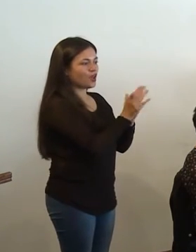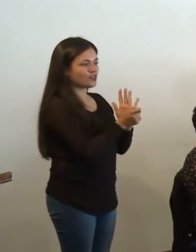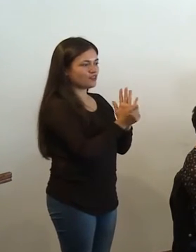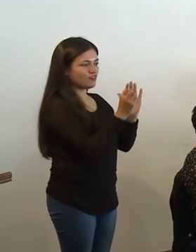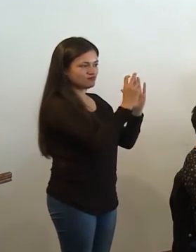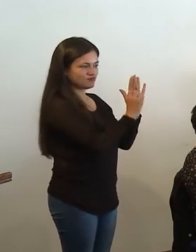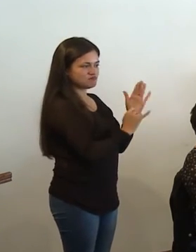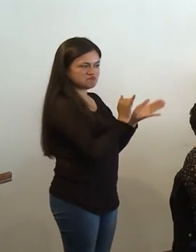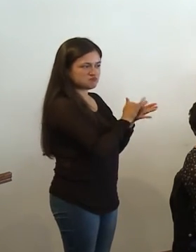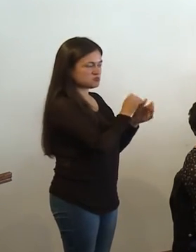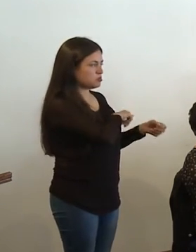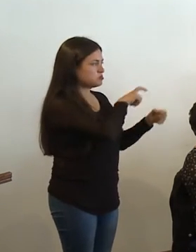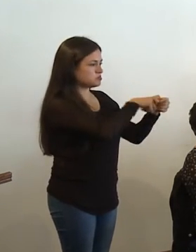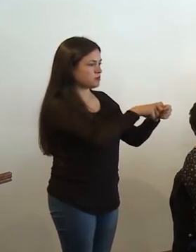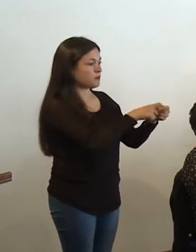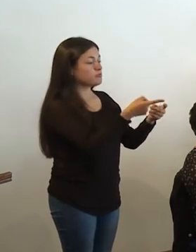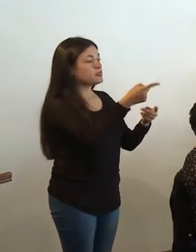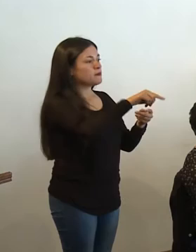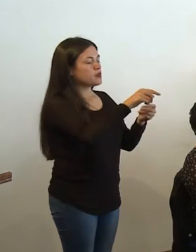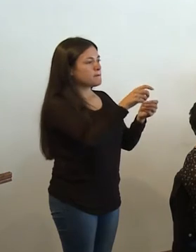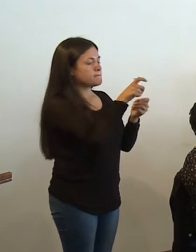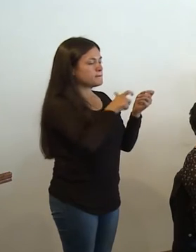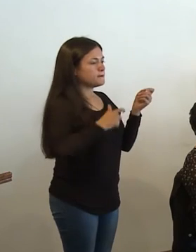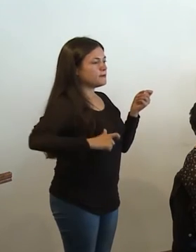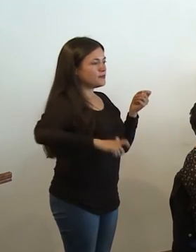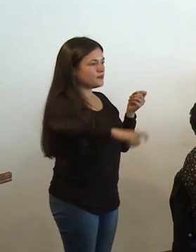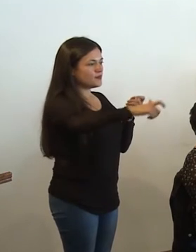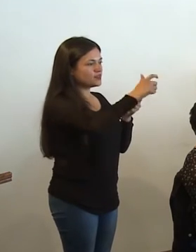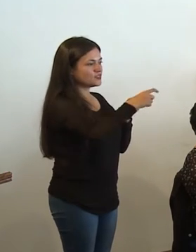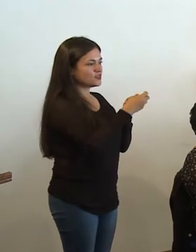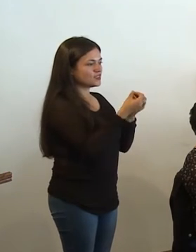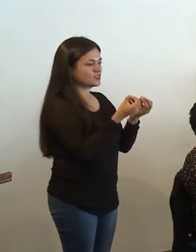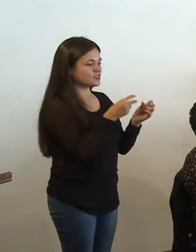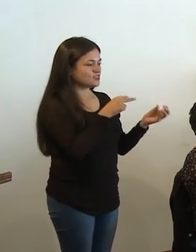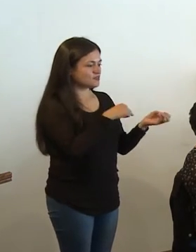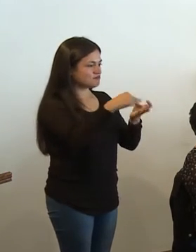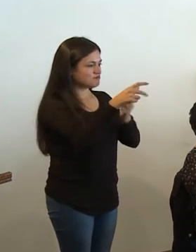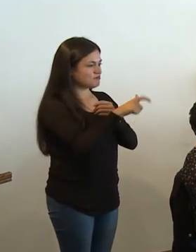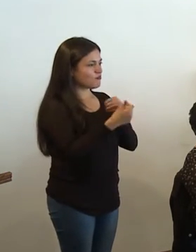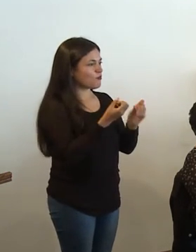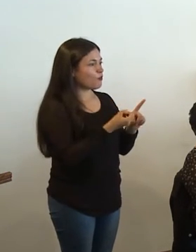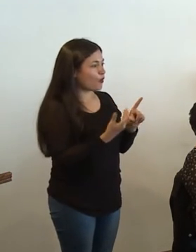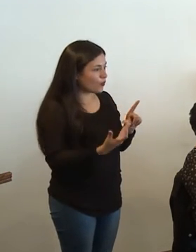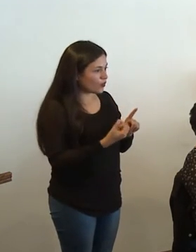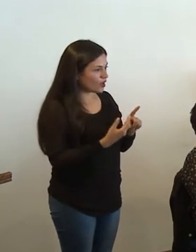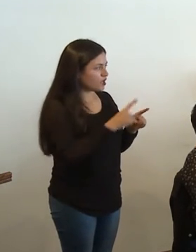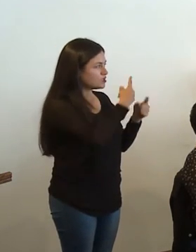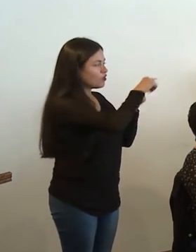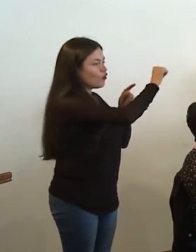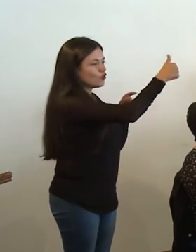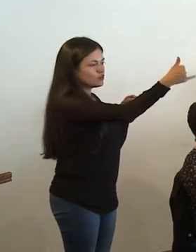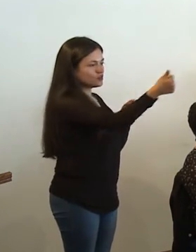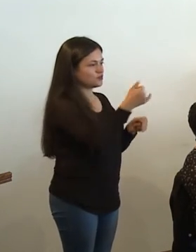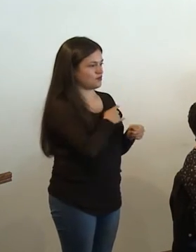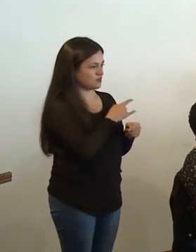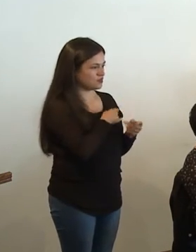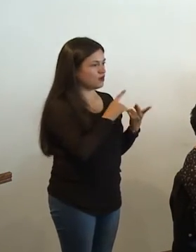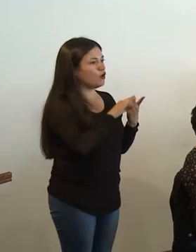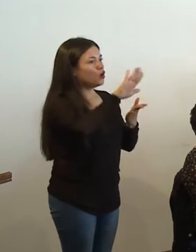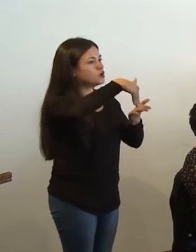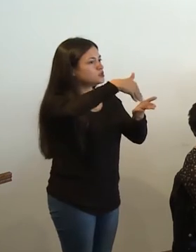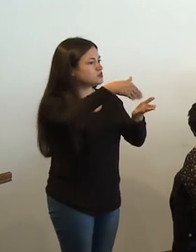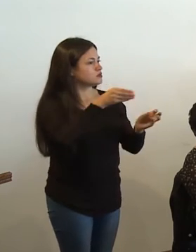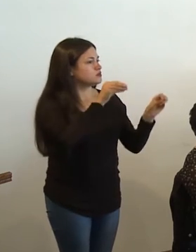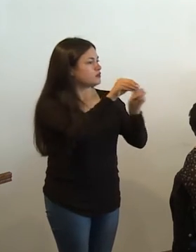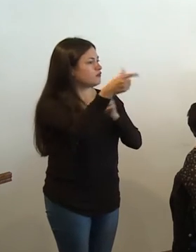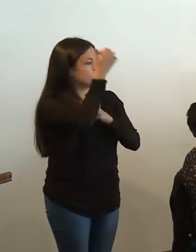electivo, sino decenas de jóvenes educadores populares que estaban en los centros de educación de adultos trabajando